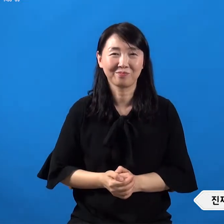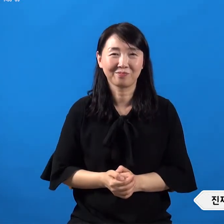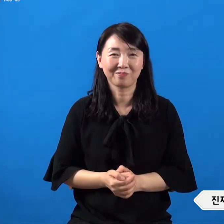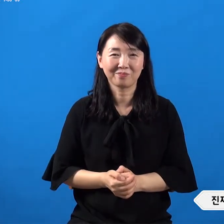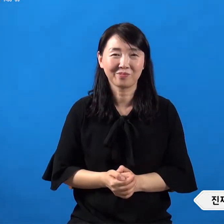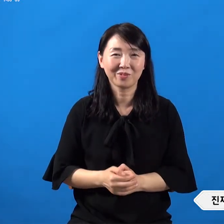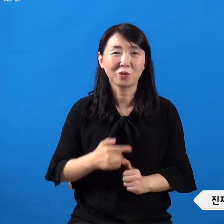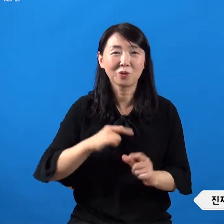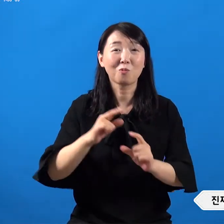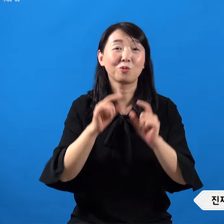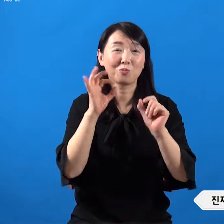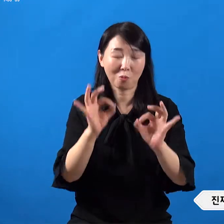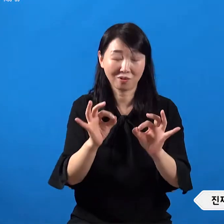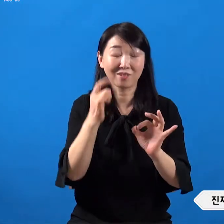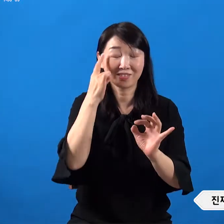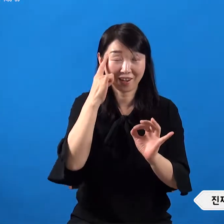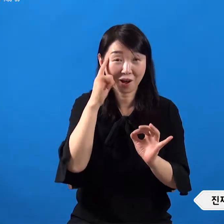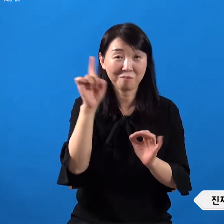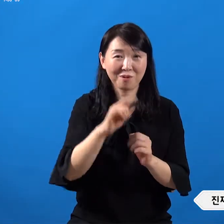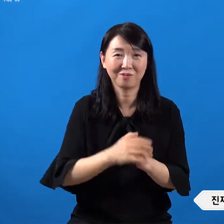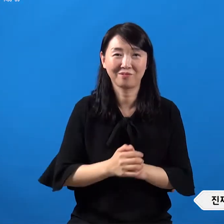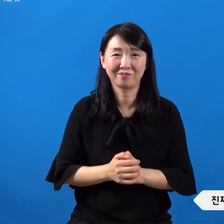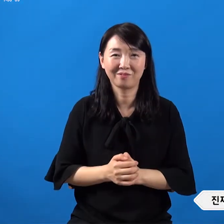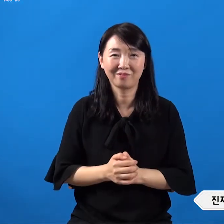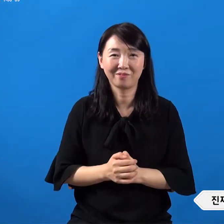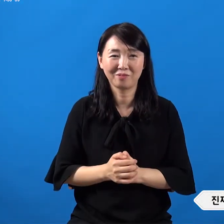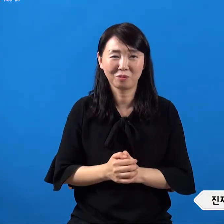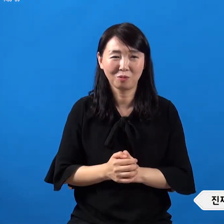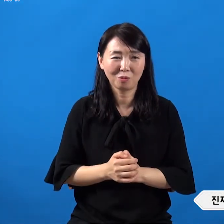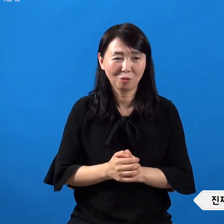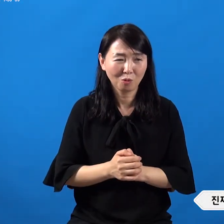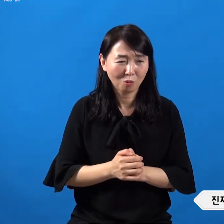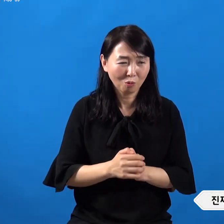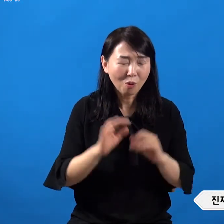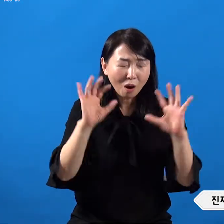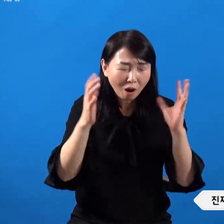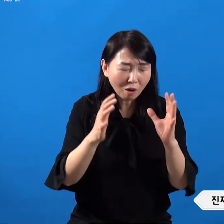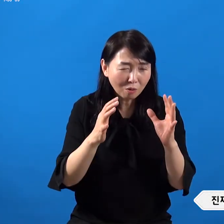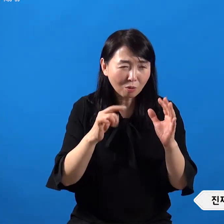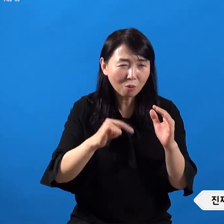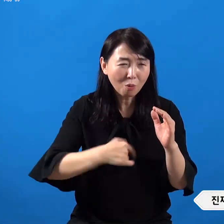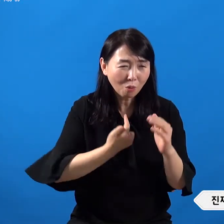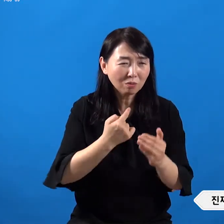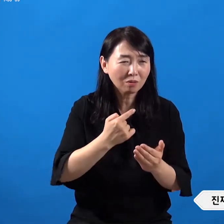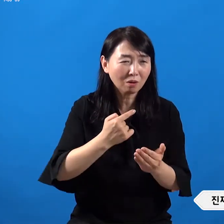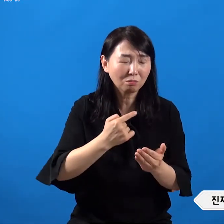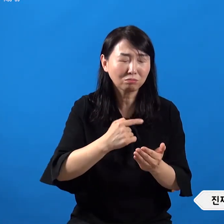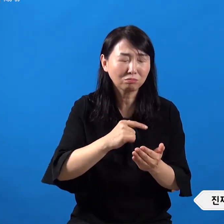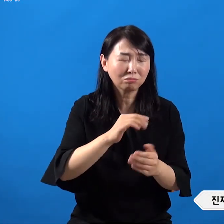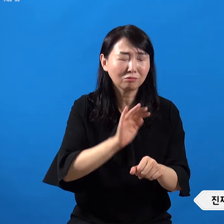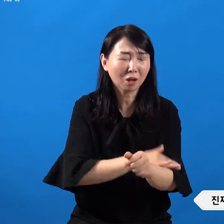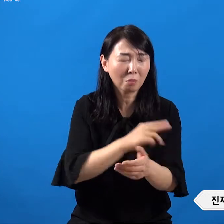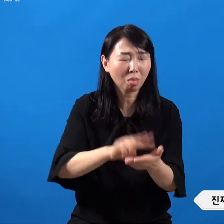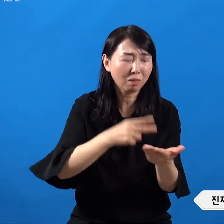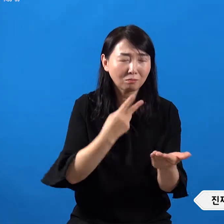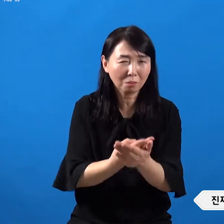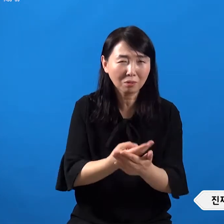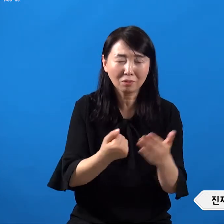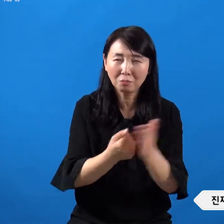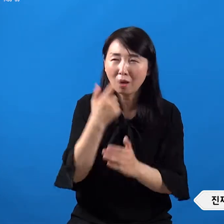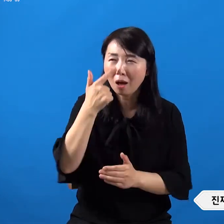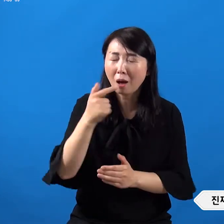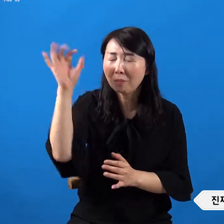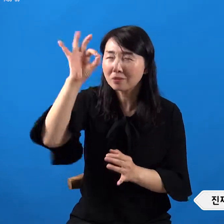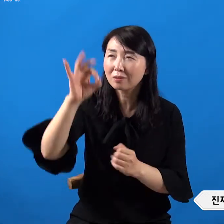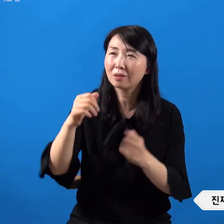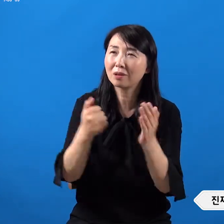됩니다. 저는 그 모습을 보면서 생각해 보았습니다. 자기가 잘못해서 넘어졌는데 일어나자마자 아빠를 찾습니다.